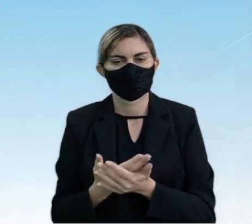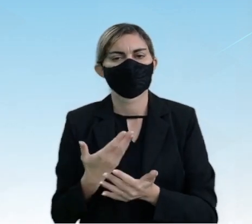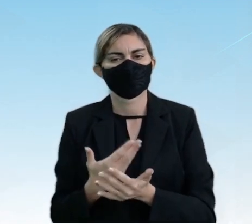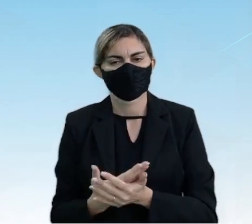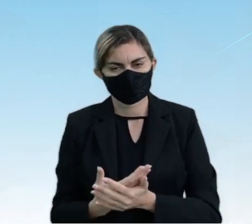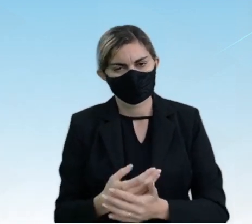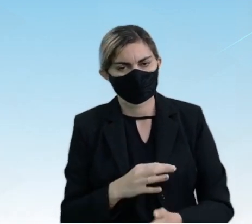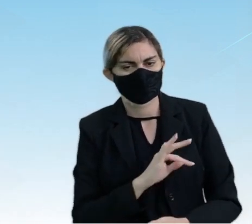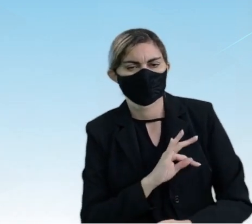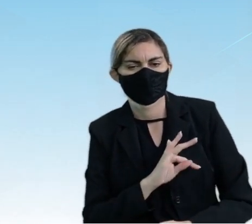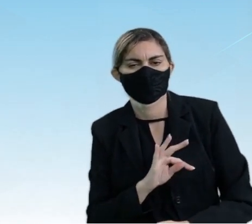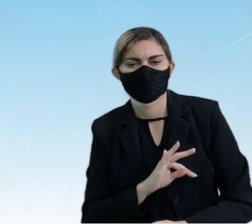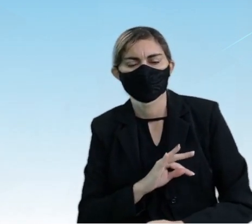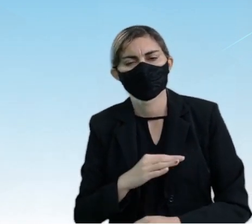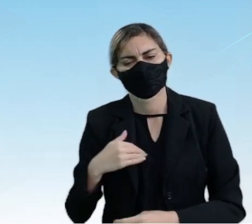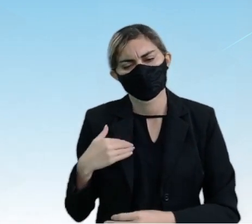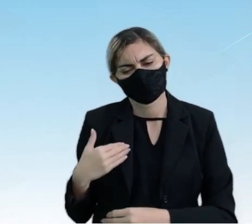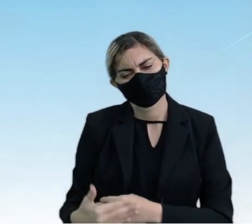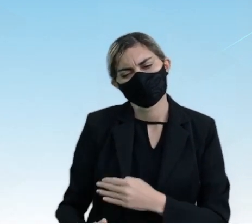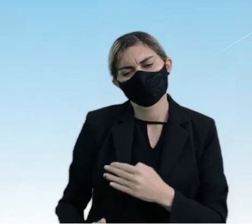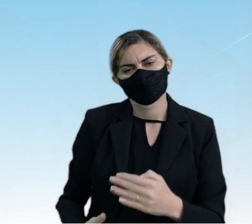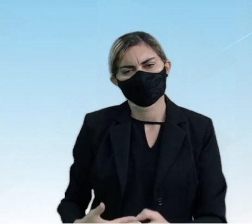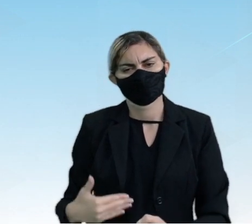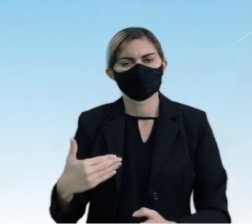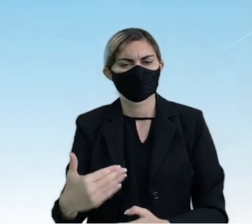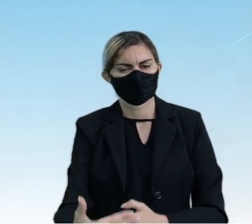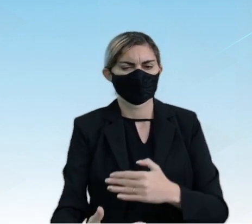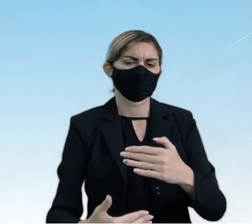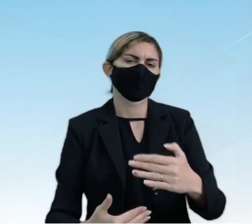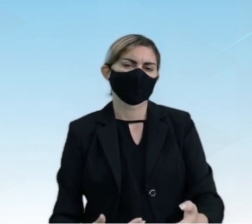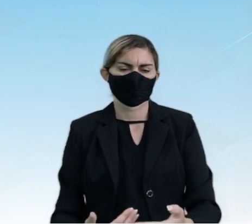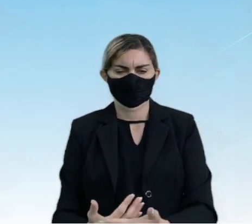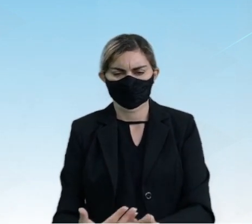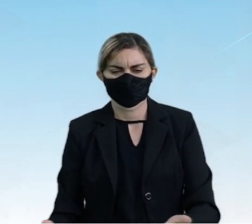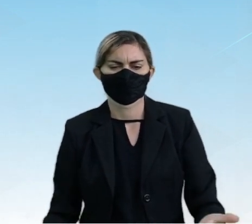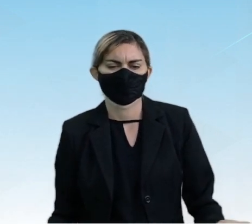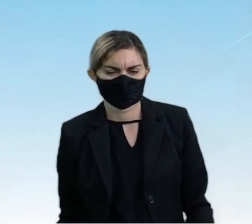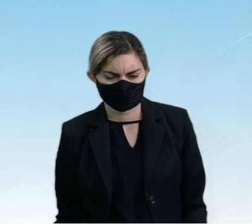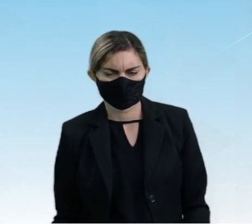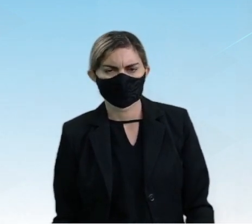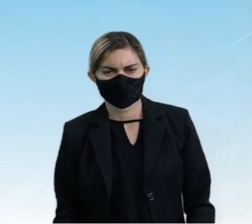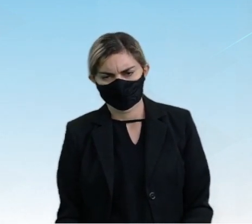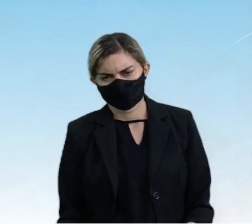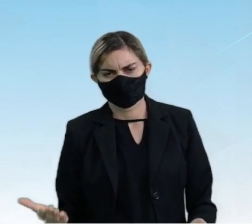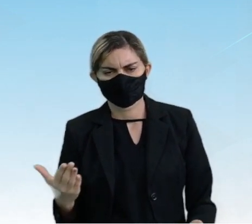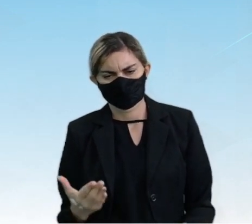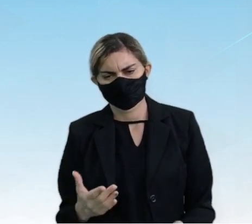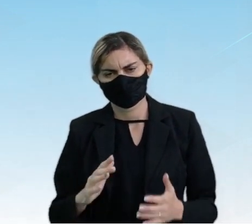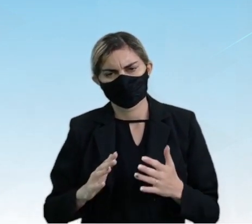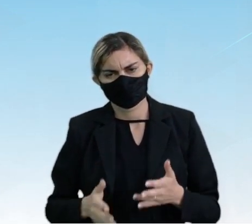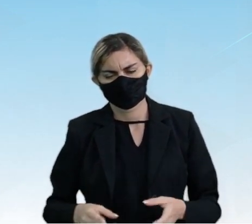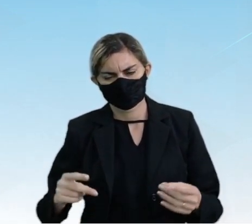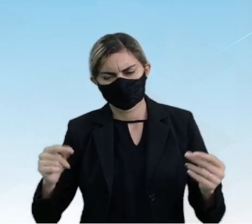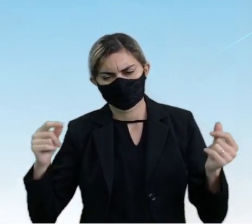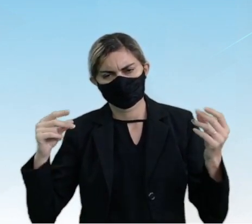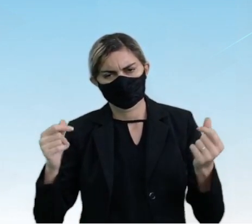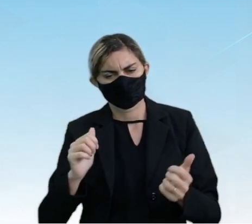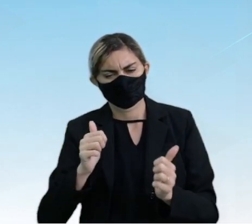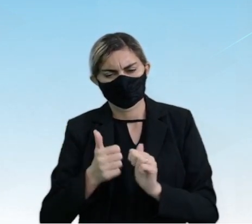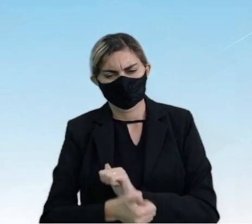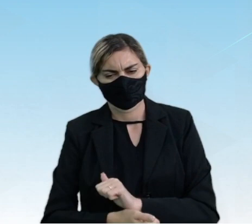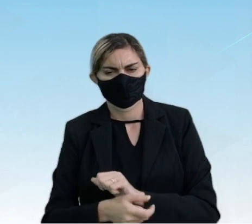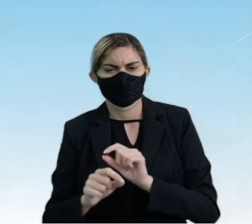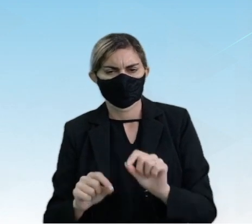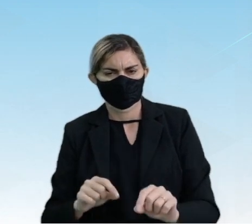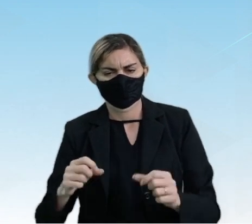forma mais técnica, né? E foi evoluindo a partir desse âmbito aí já muito mais esportivo do